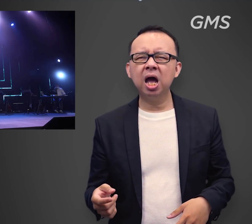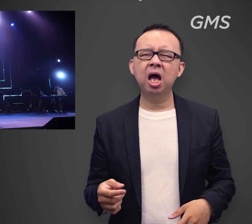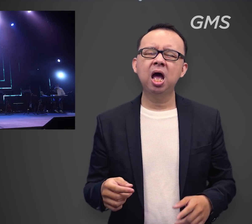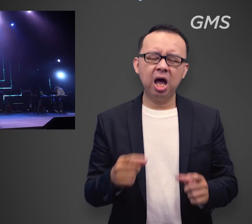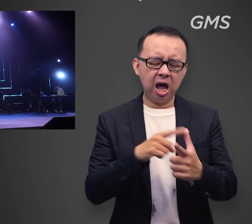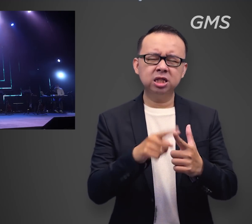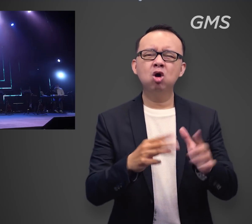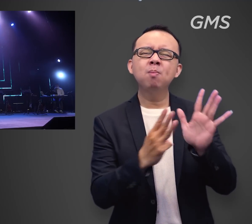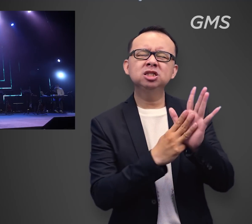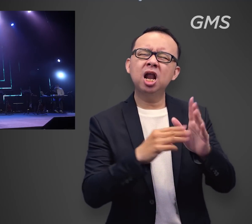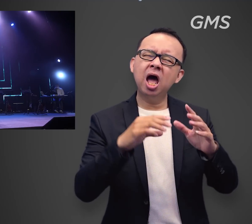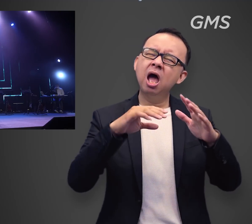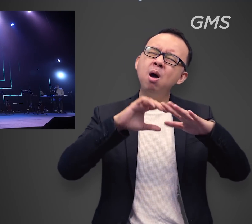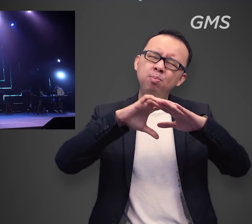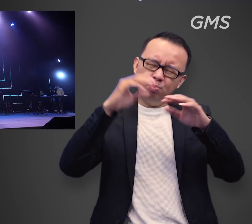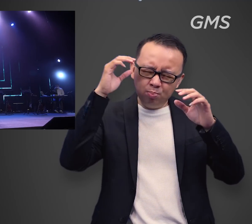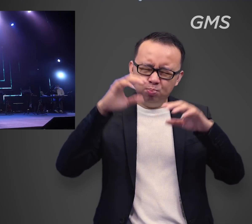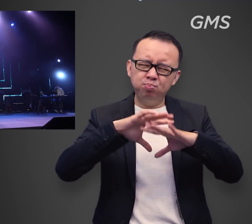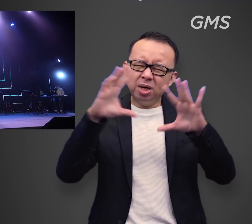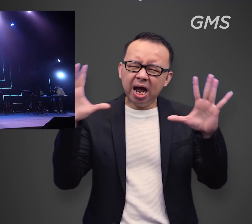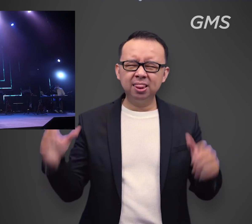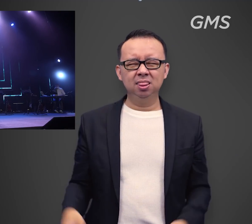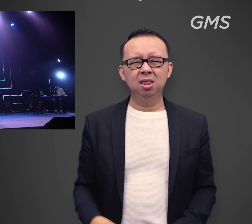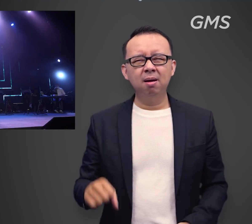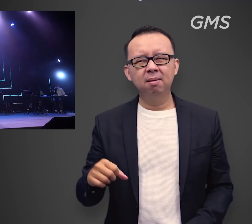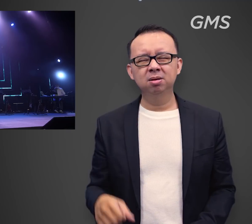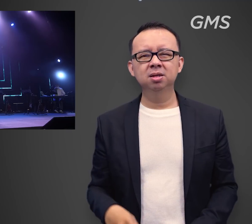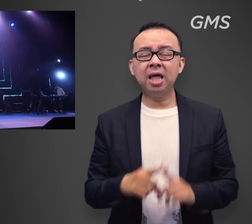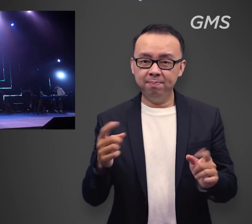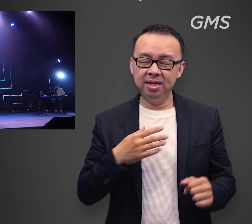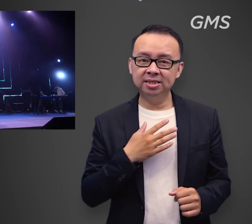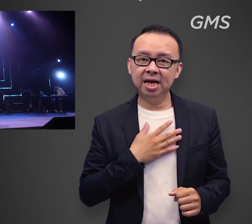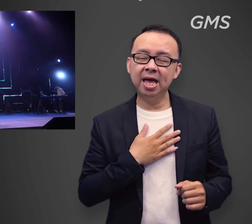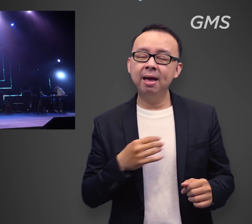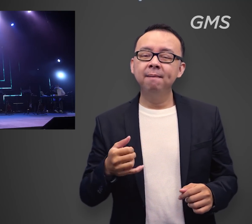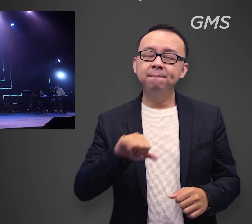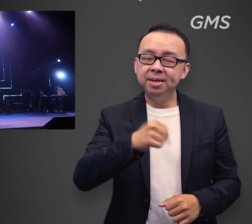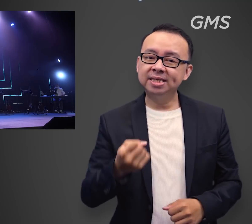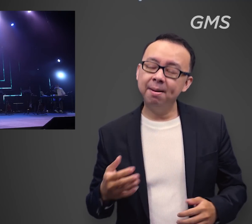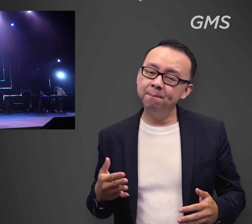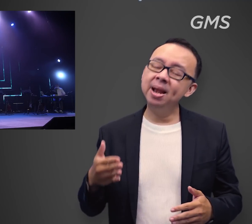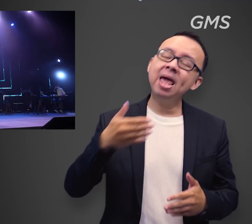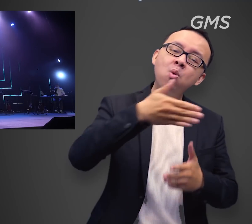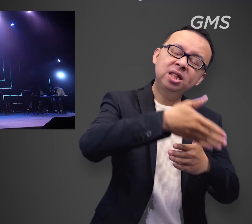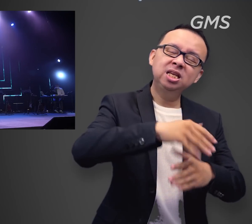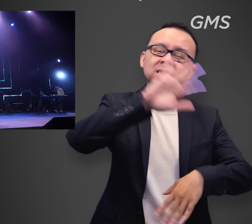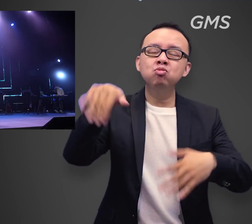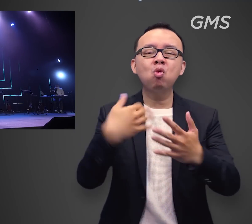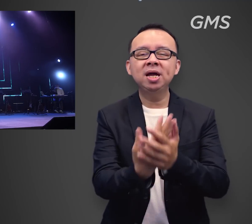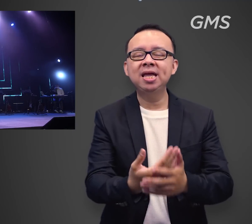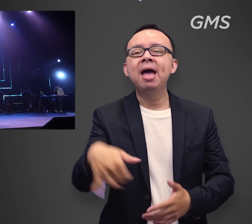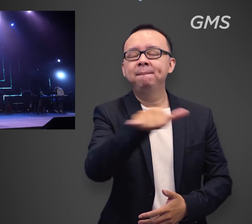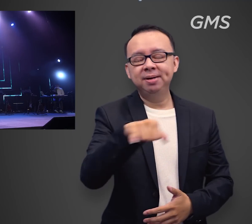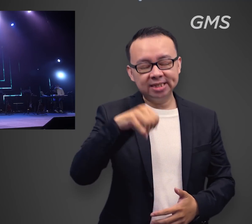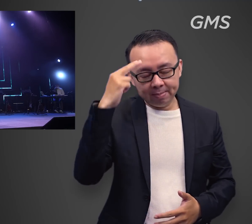hidup saya runtuh gara-gara itu. Tapi hari ini saya diluputkan. Hari ini saya bisa melewati semua dengan kemenangan bersama dengan Tuhan.